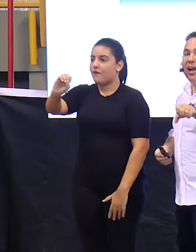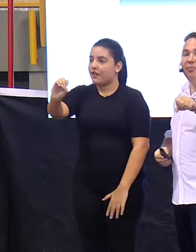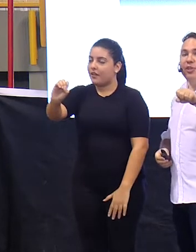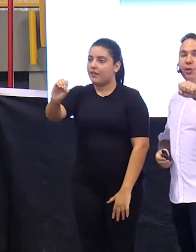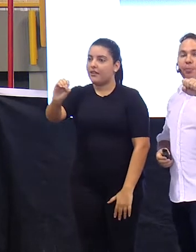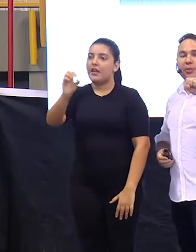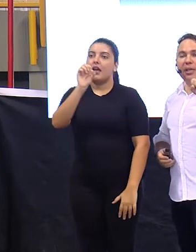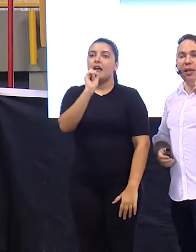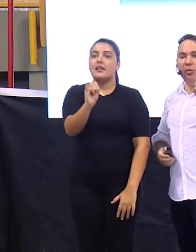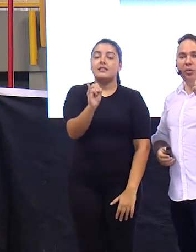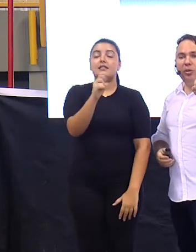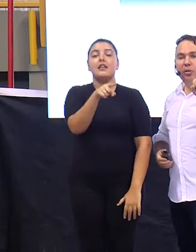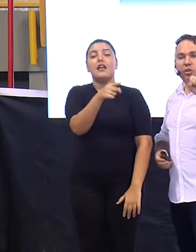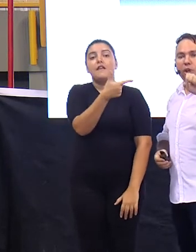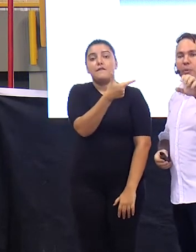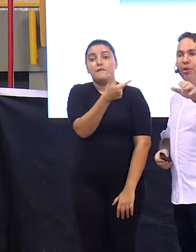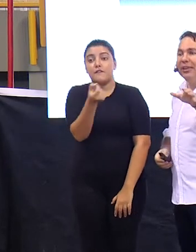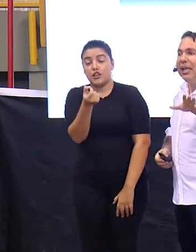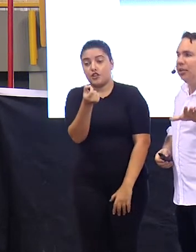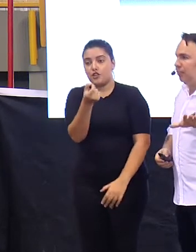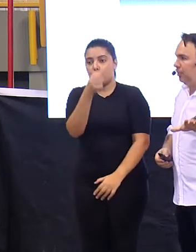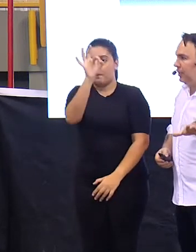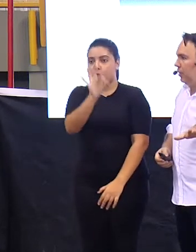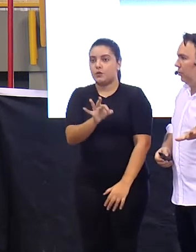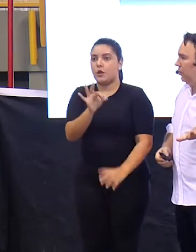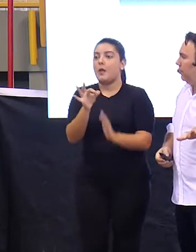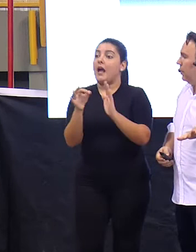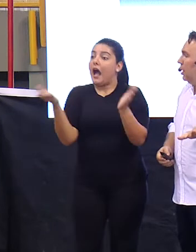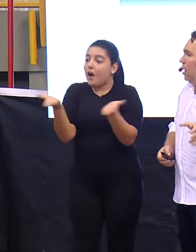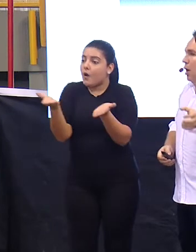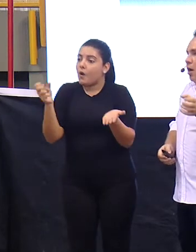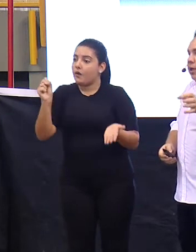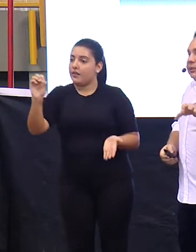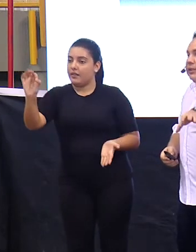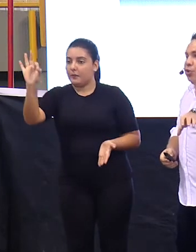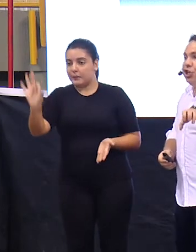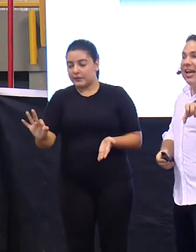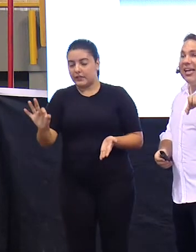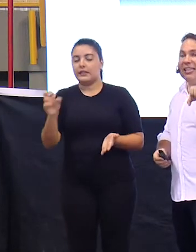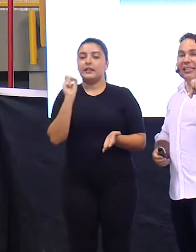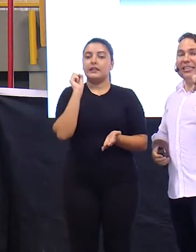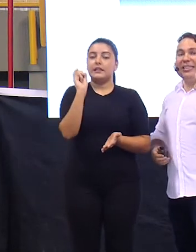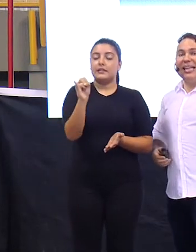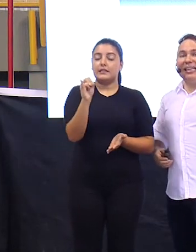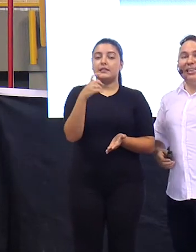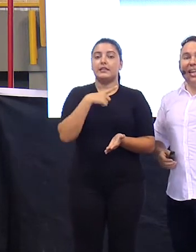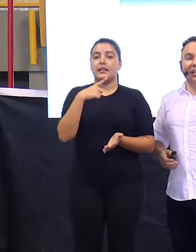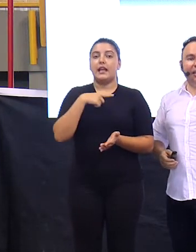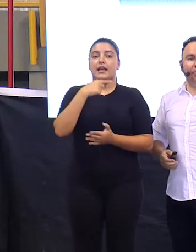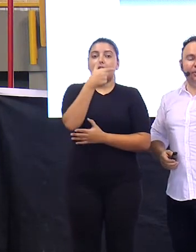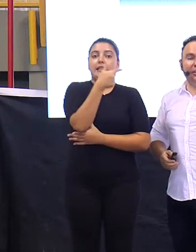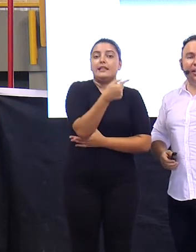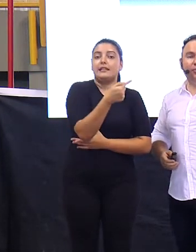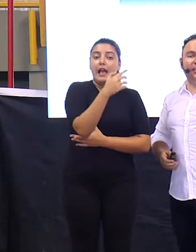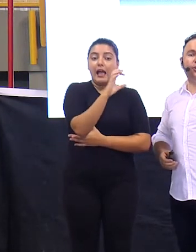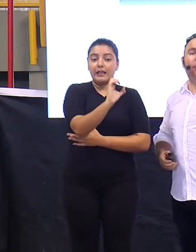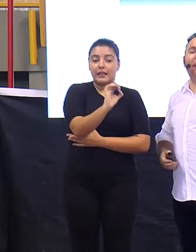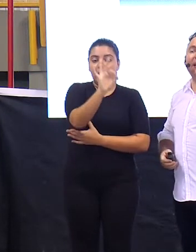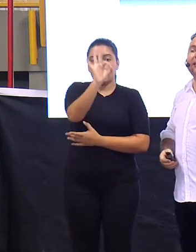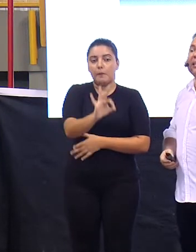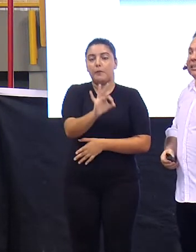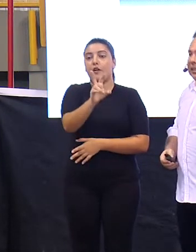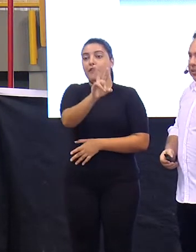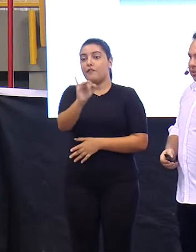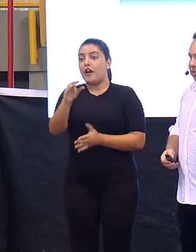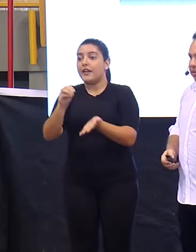eu tirar 20%, sobra 80%. Se eu tirar 70%, vai